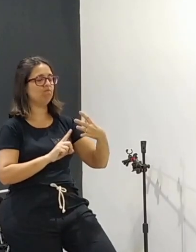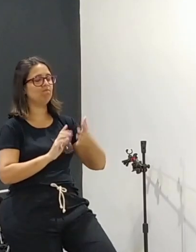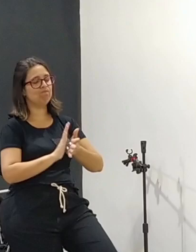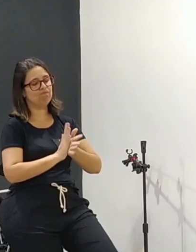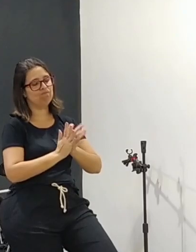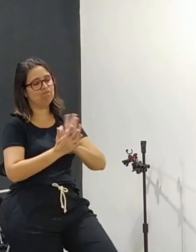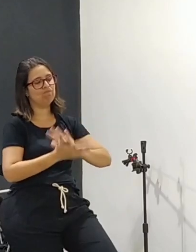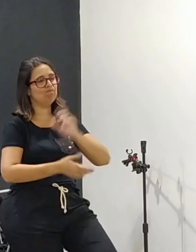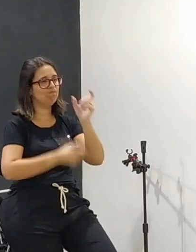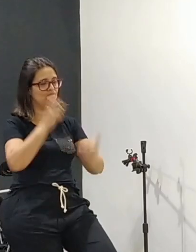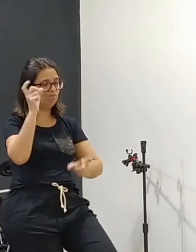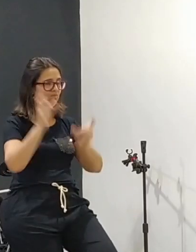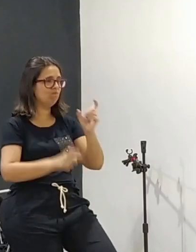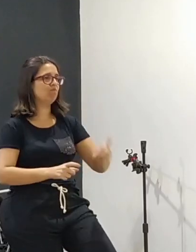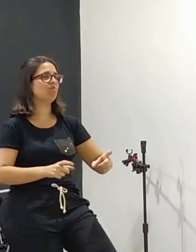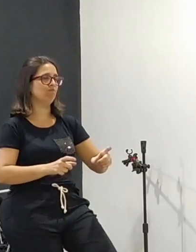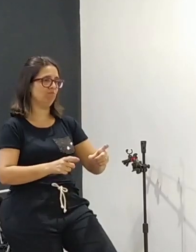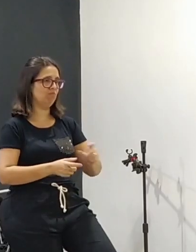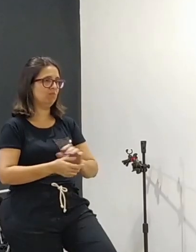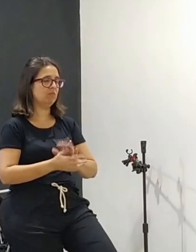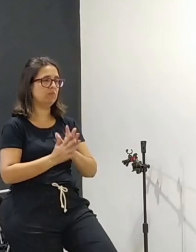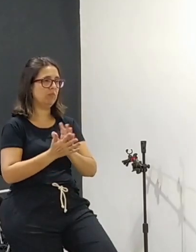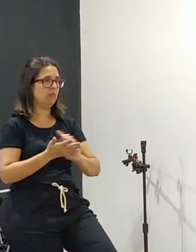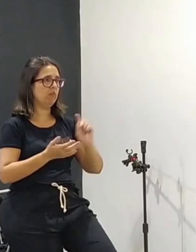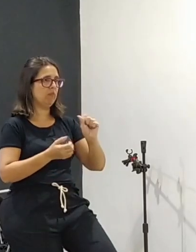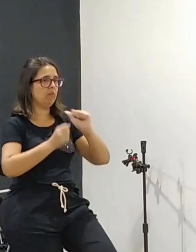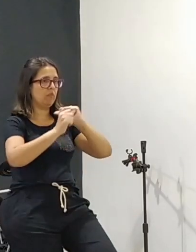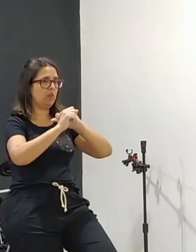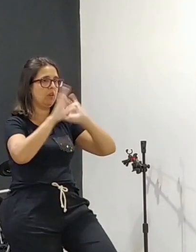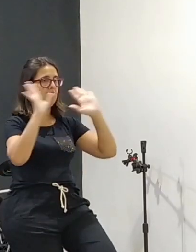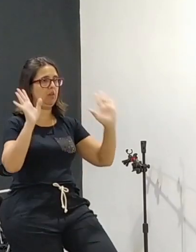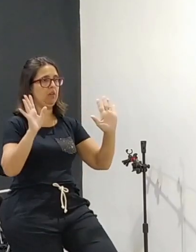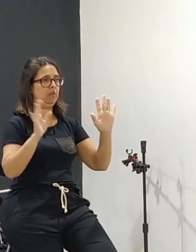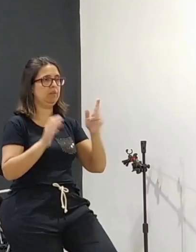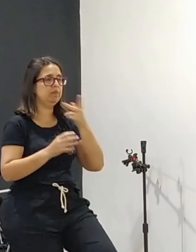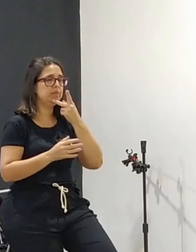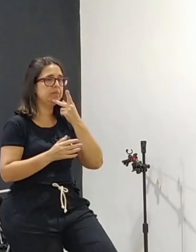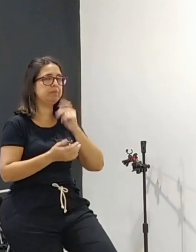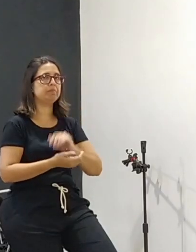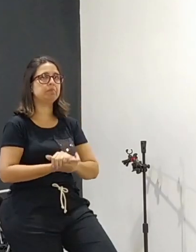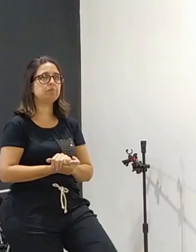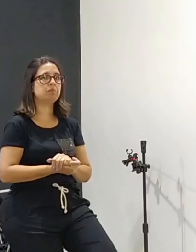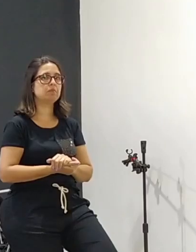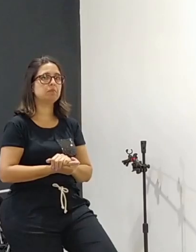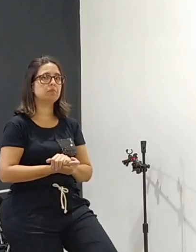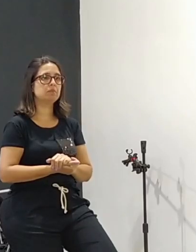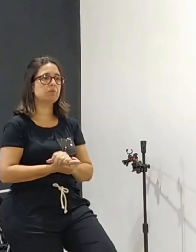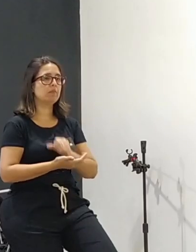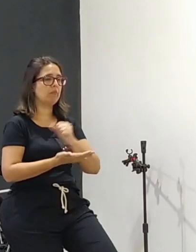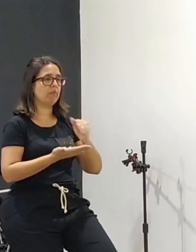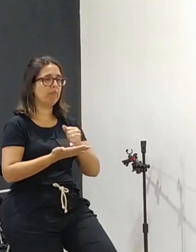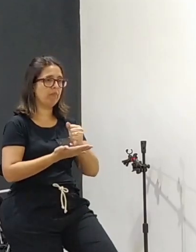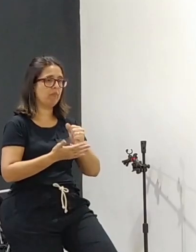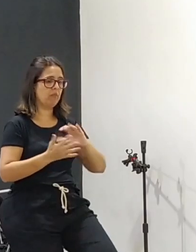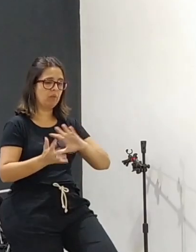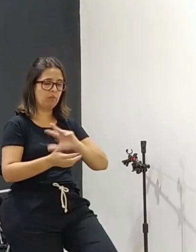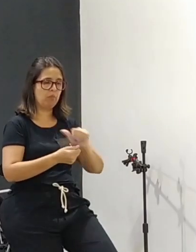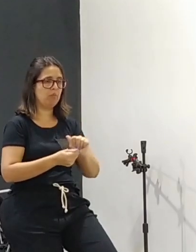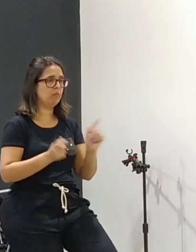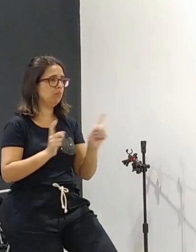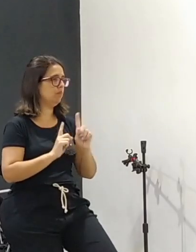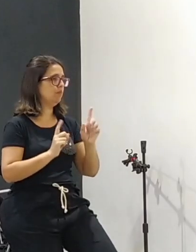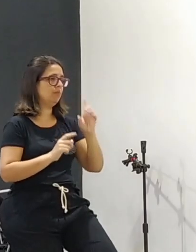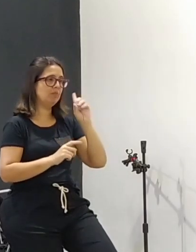ter essa visão. A Bíblia é bem clara quando diz que o fundamento do mundo não é Deus e